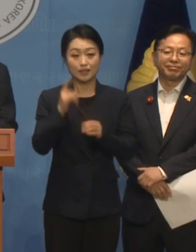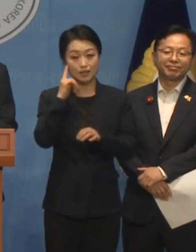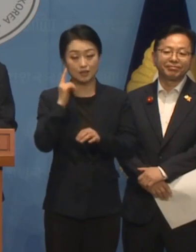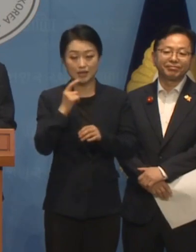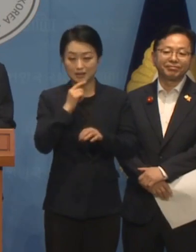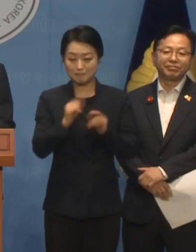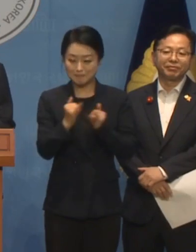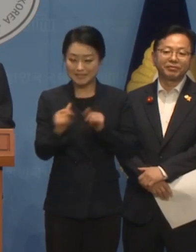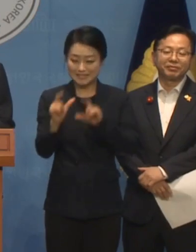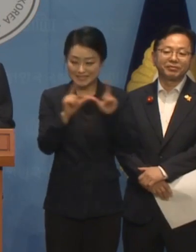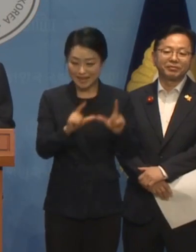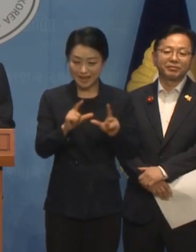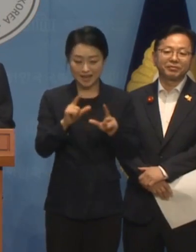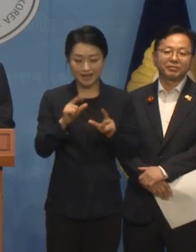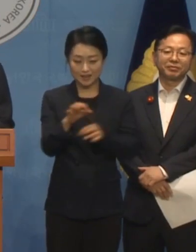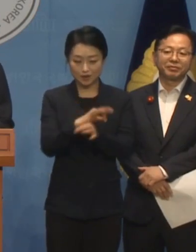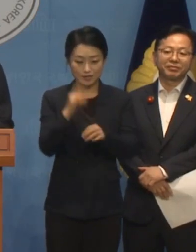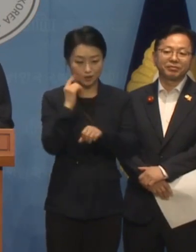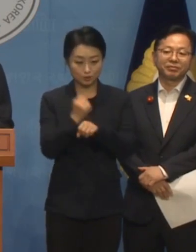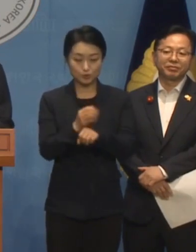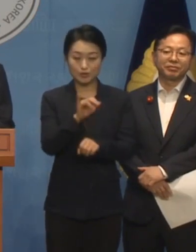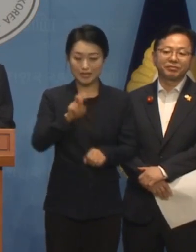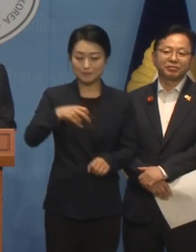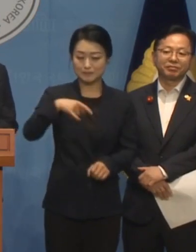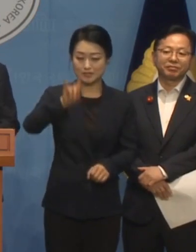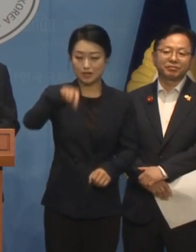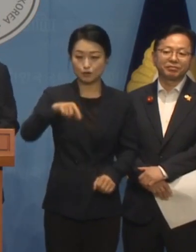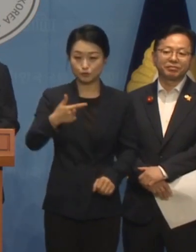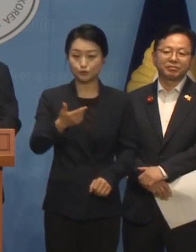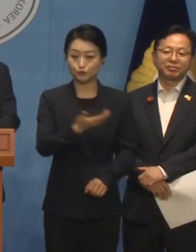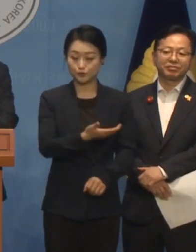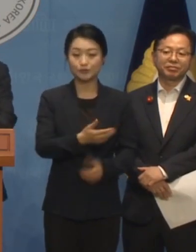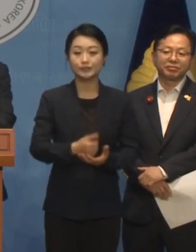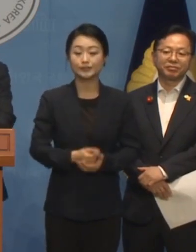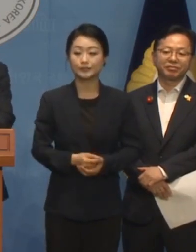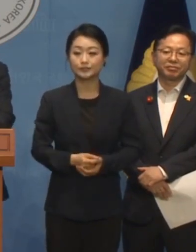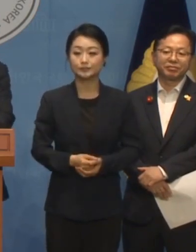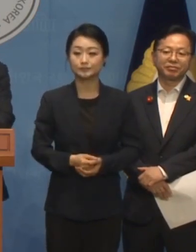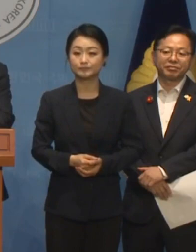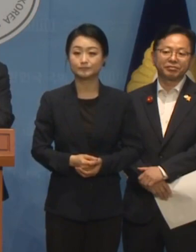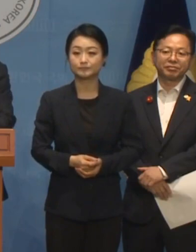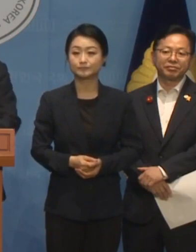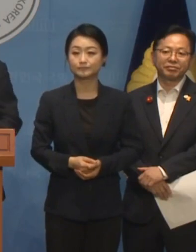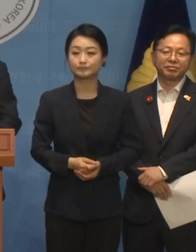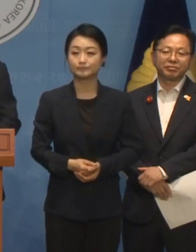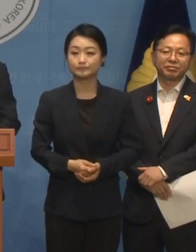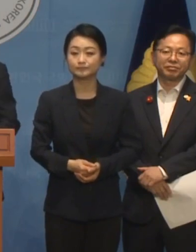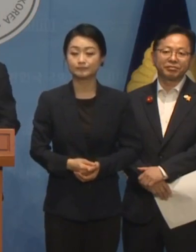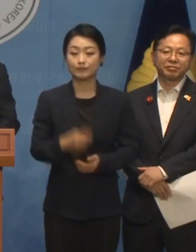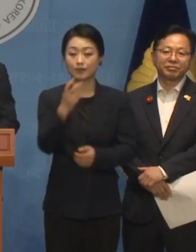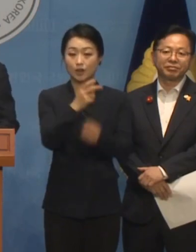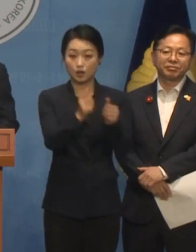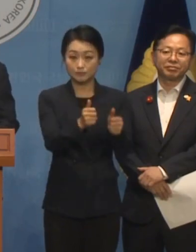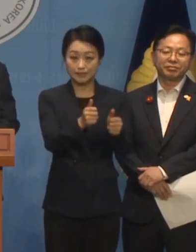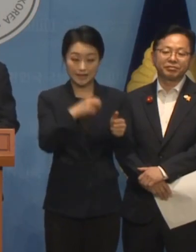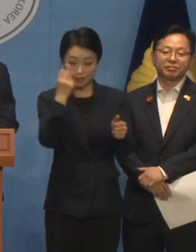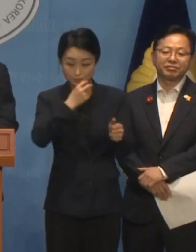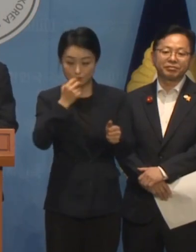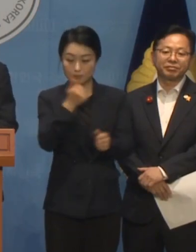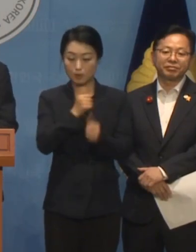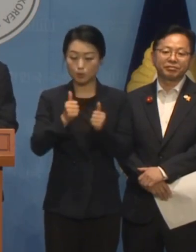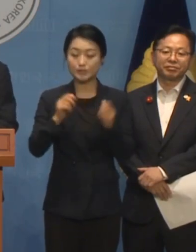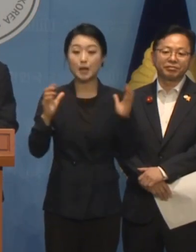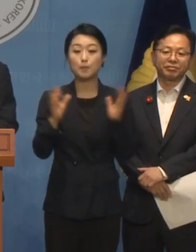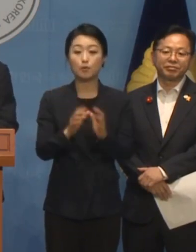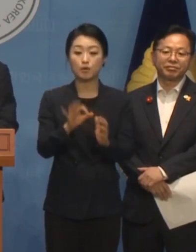민생경제연구소 임세훈 공동소장님 참석하셨습니다. 자, 그럼 다음으로 검사를 검사하는 변호사